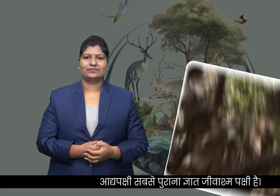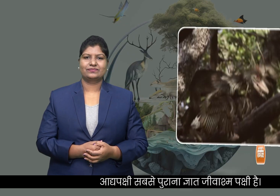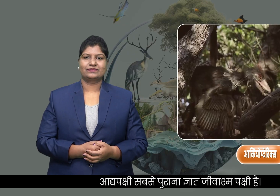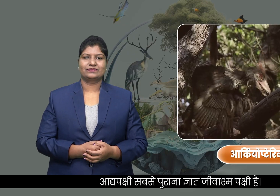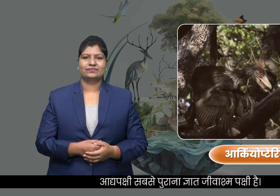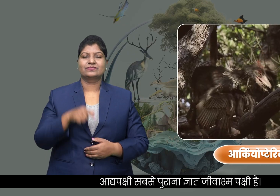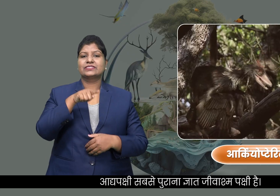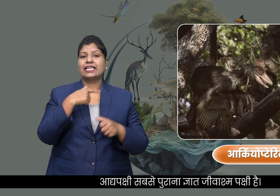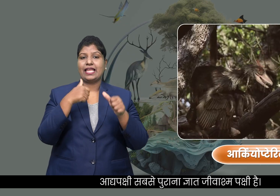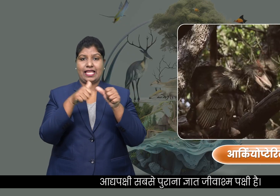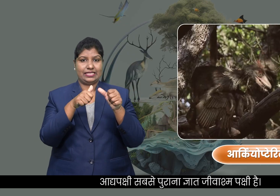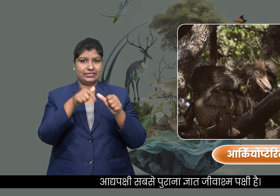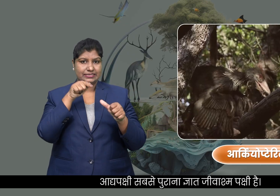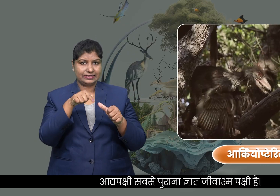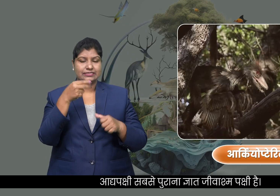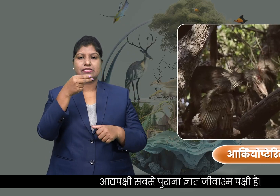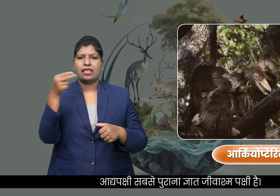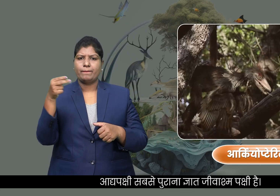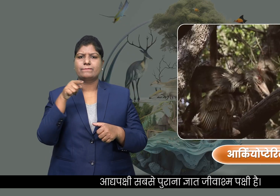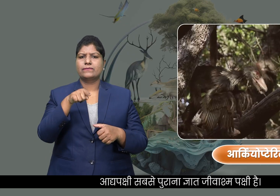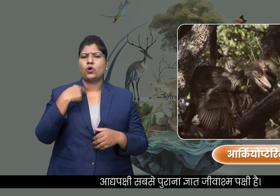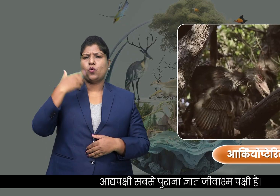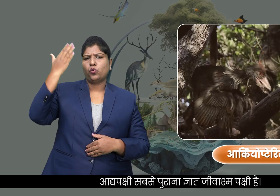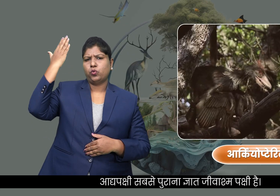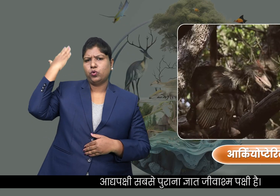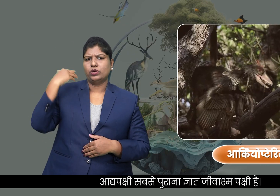आद्य पक्षी सबसे पुराना ज्ञात जीवाश्म पक्षी है।